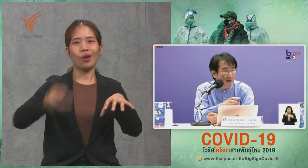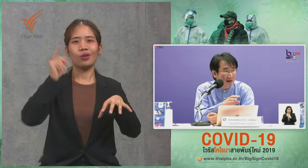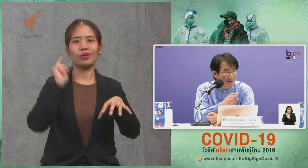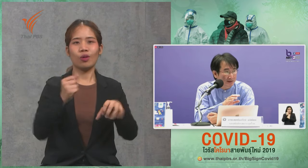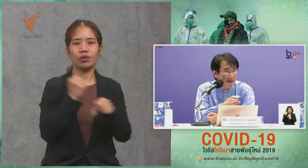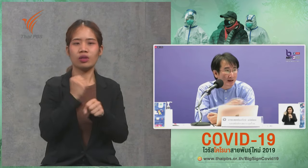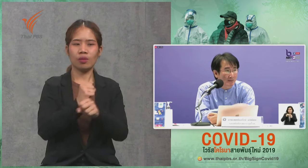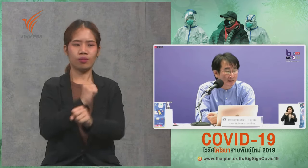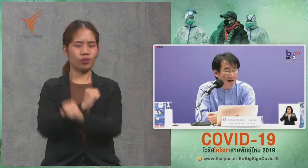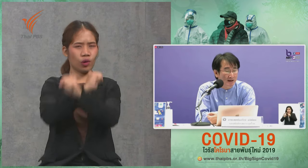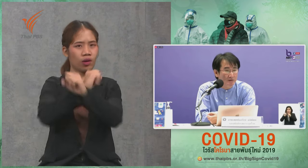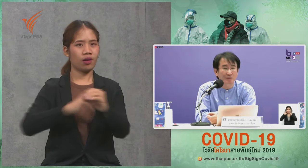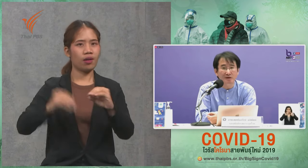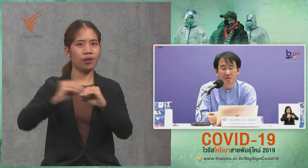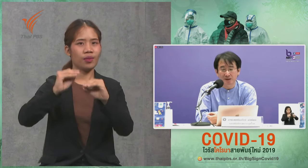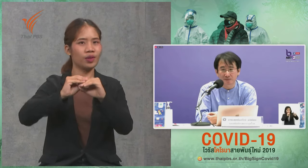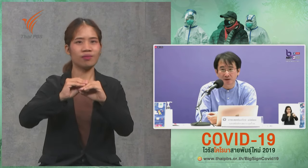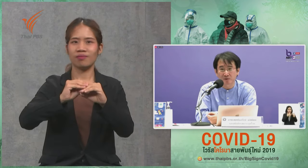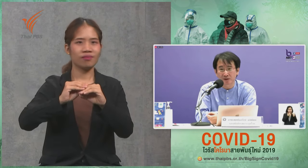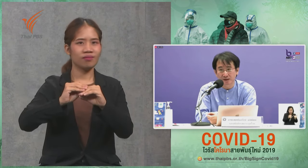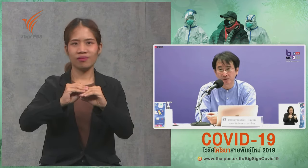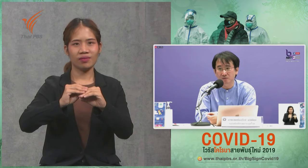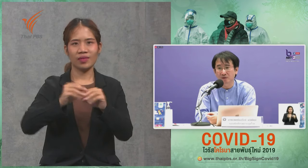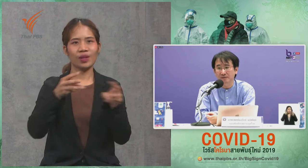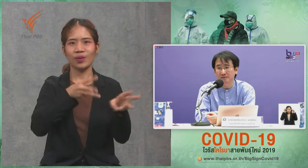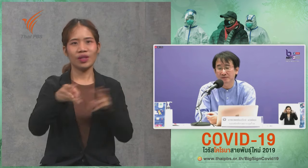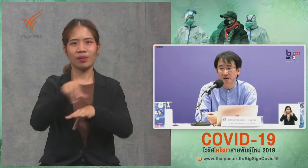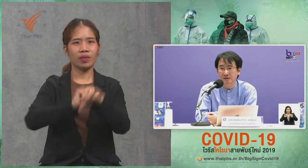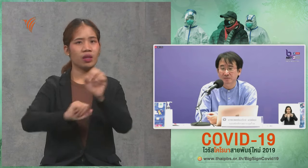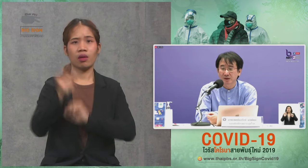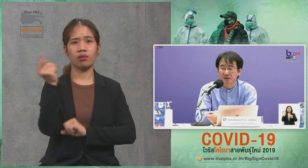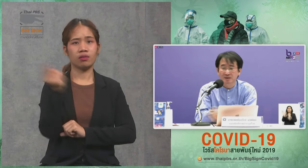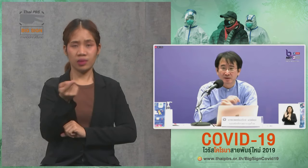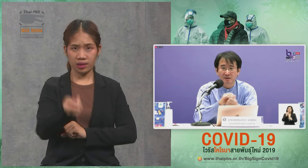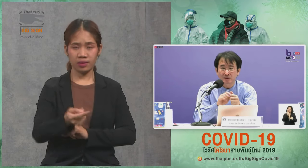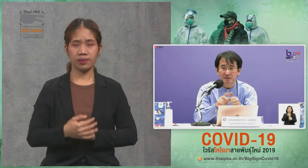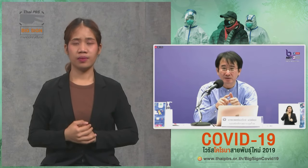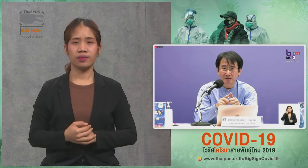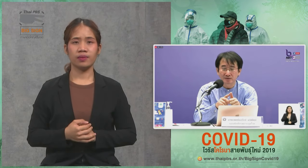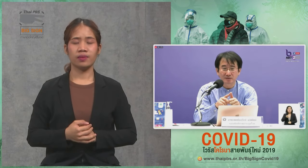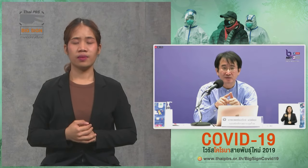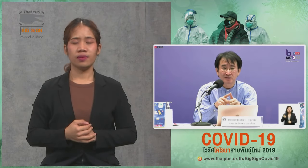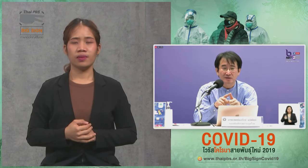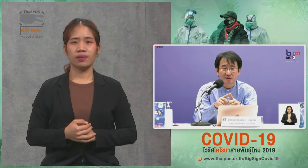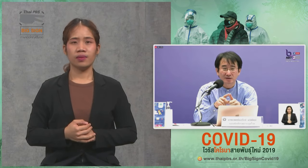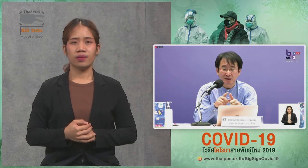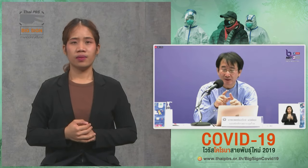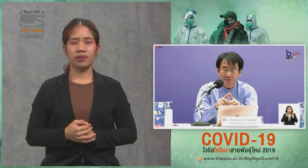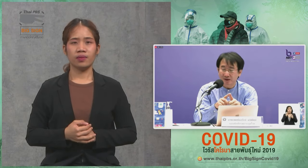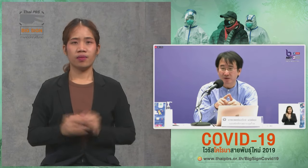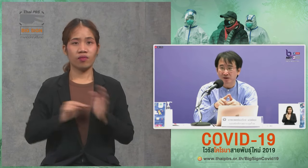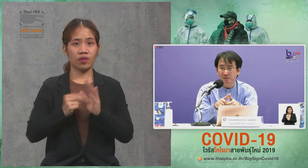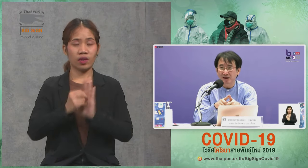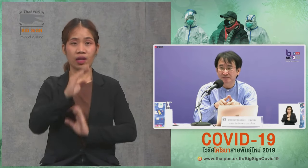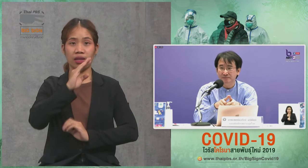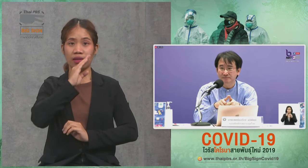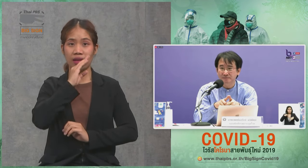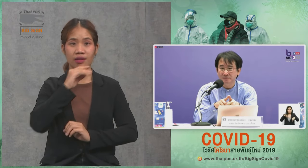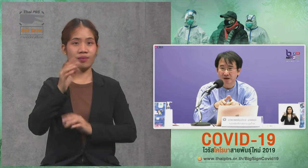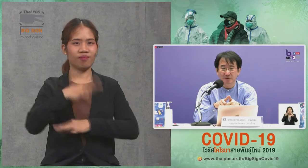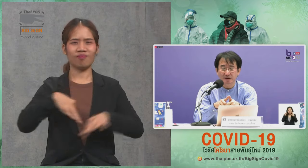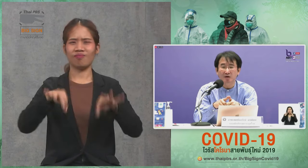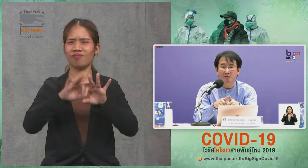มากกว่าหรือแตกต่างไปจากช่วงที่เราปฏิบัติตัวอย่างนี้ทุกวันนะครับนั่นก็คือถ้าไม่จำเป็นออกจากบ้